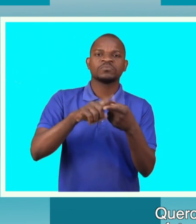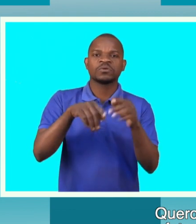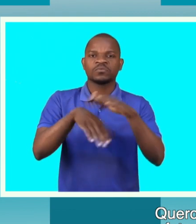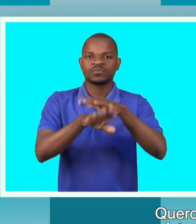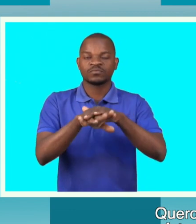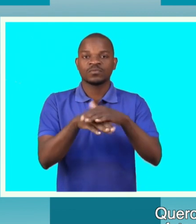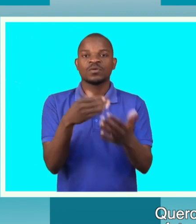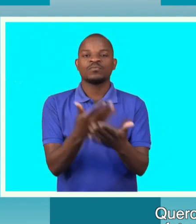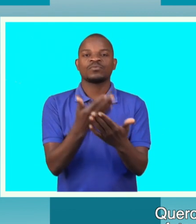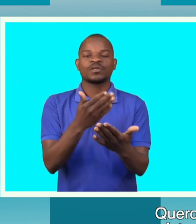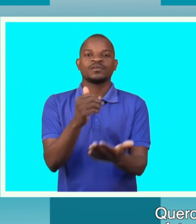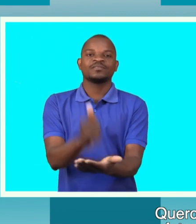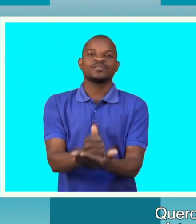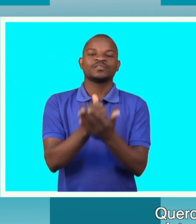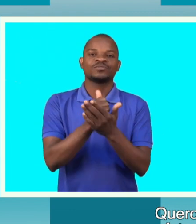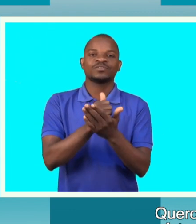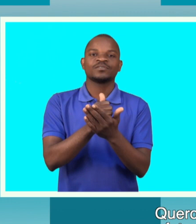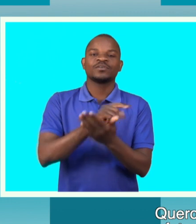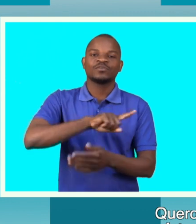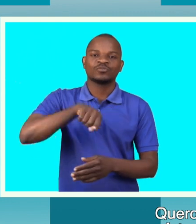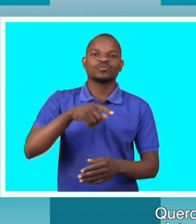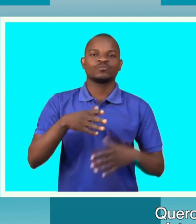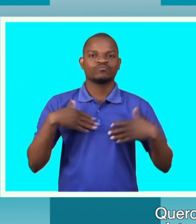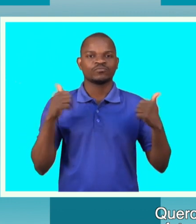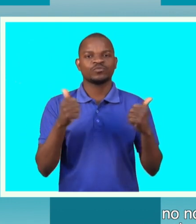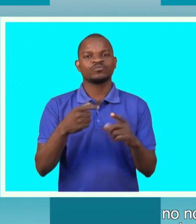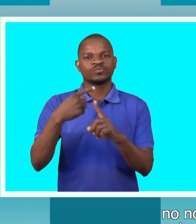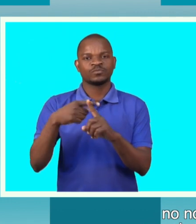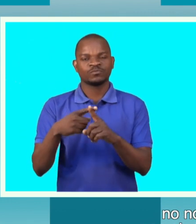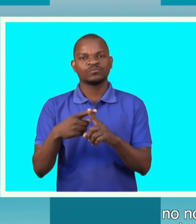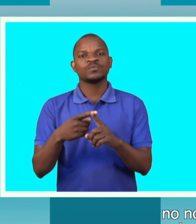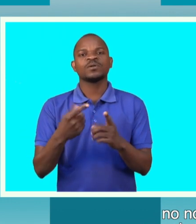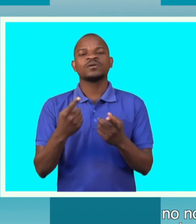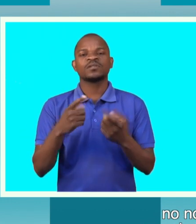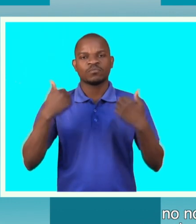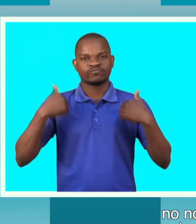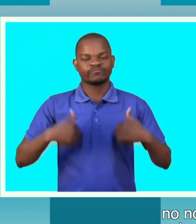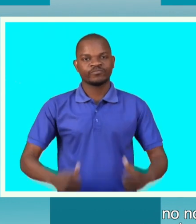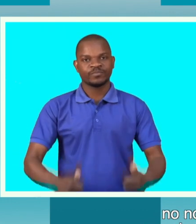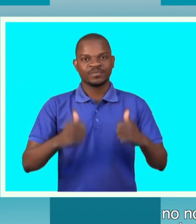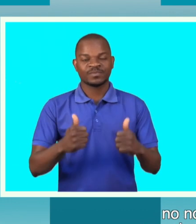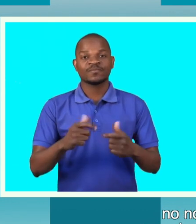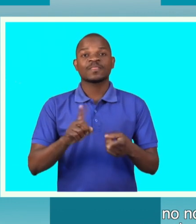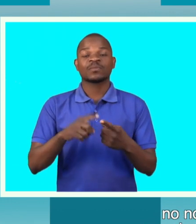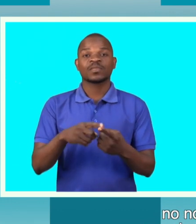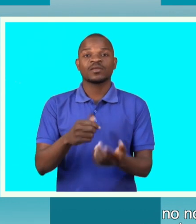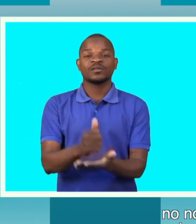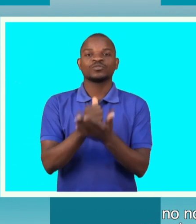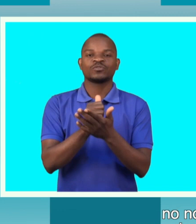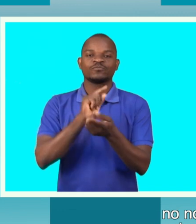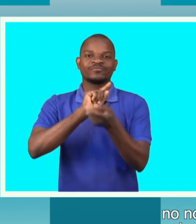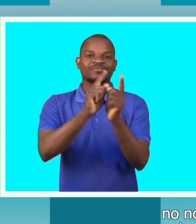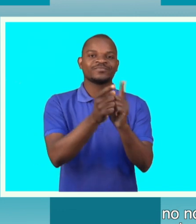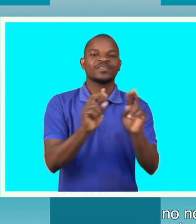futebol, porque isso ajuda na nossa saúde, no nosso bem-estar e também nos